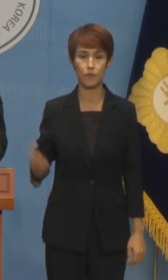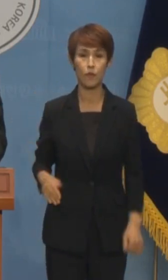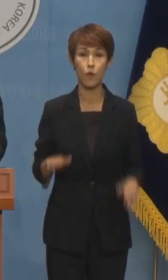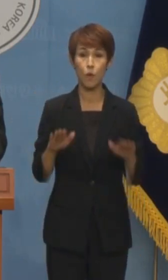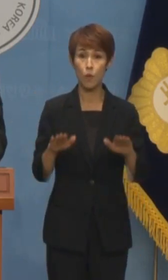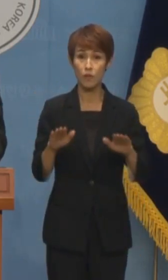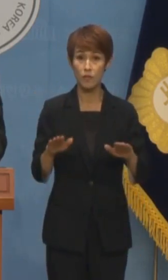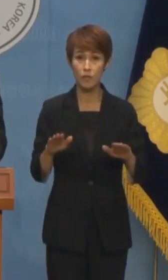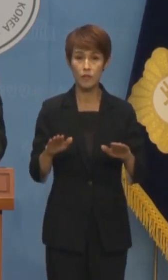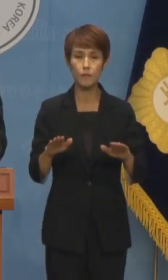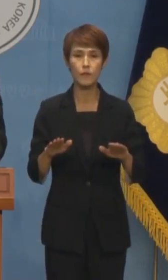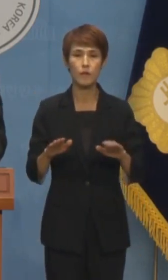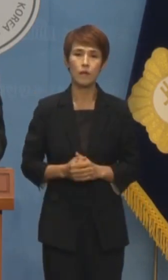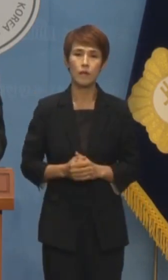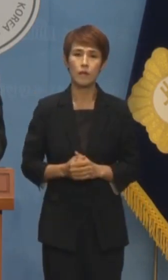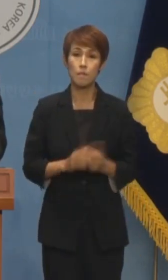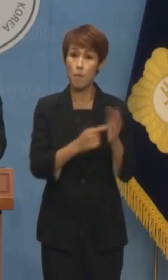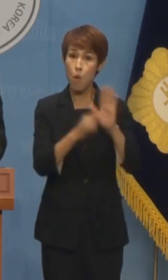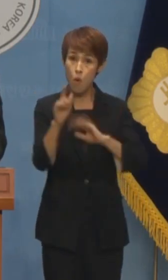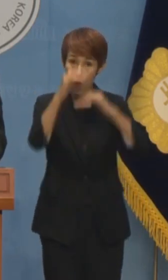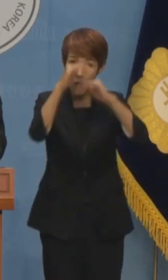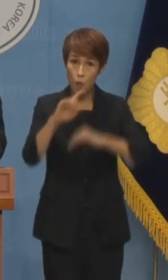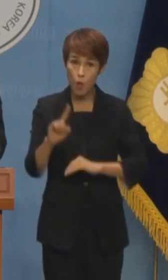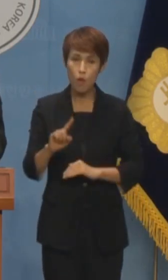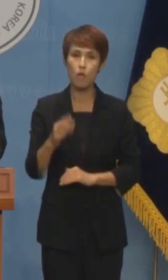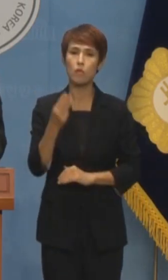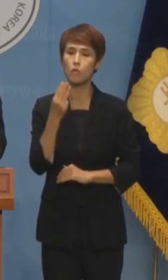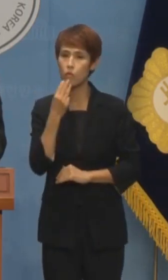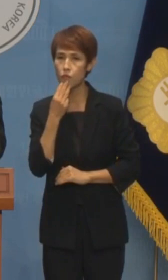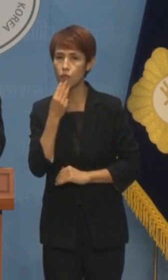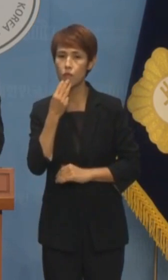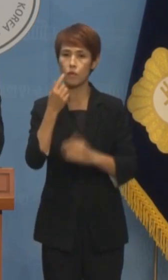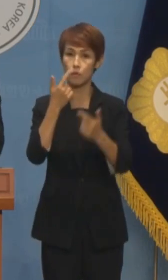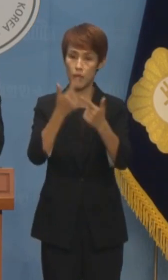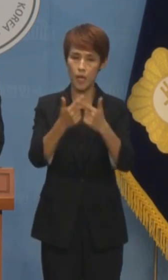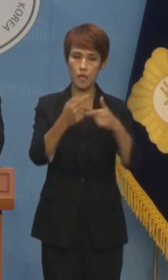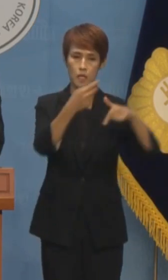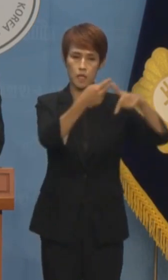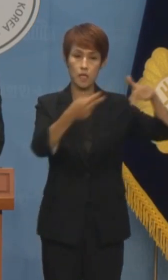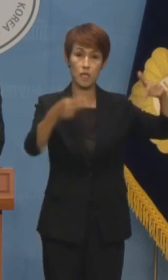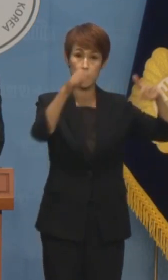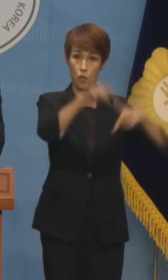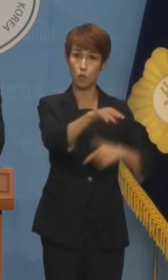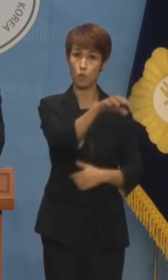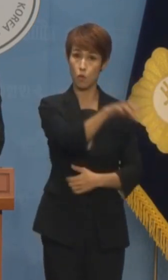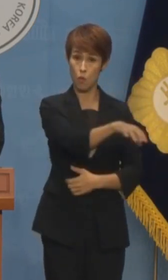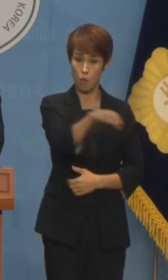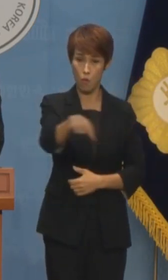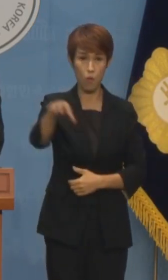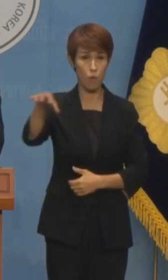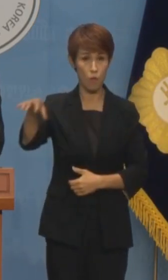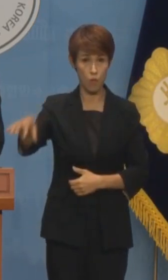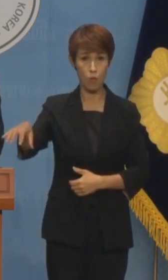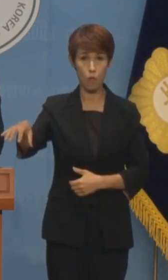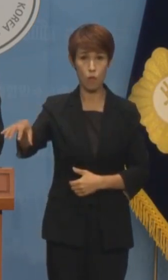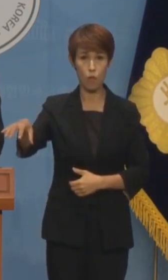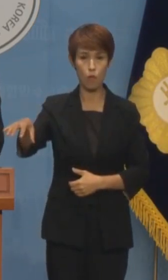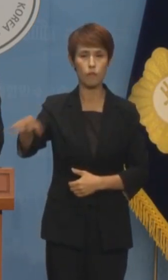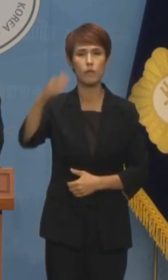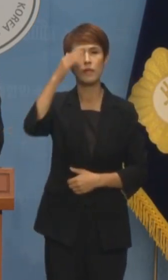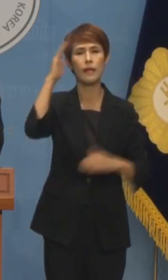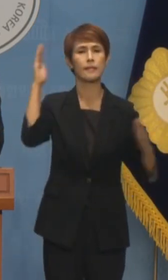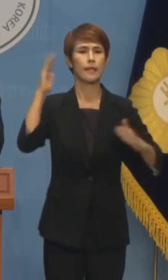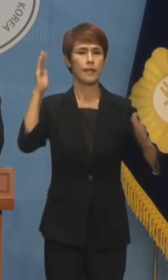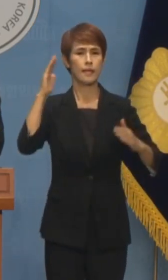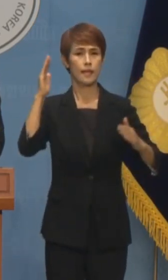최근 서울특별시, 부산광역시, 인천광역시 등 주요 도시 권역에서